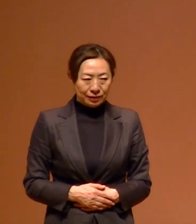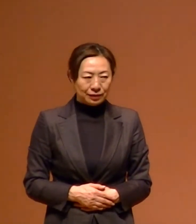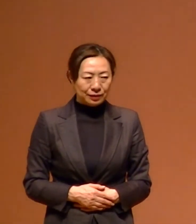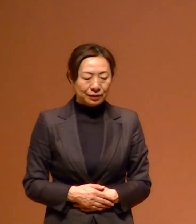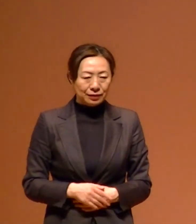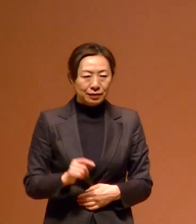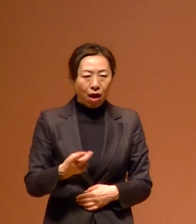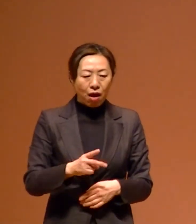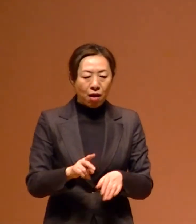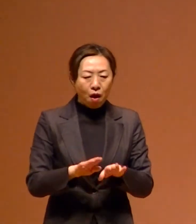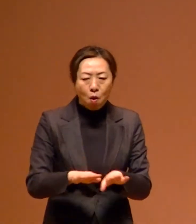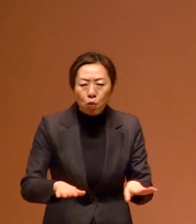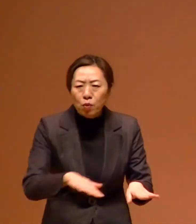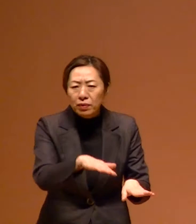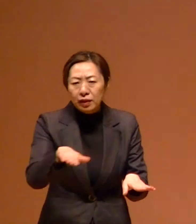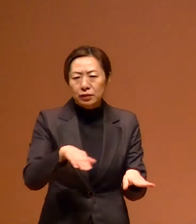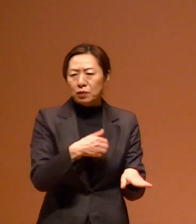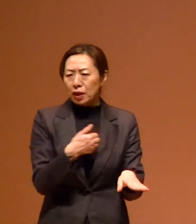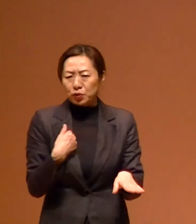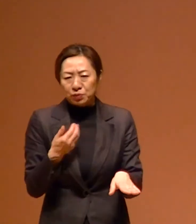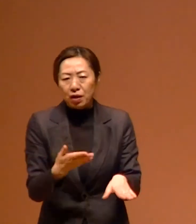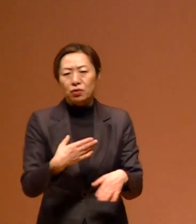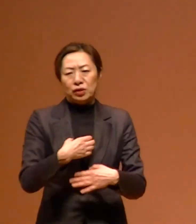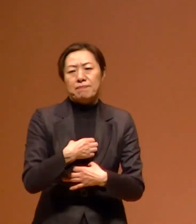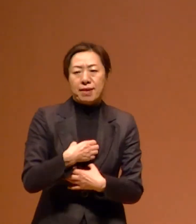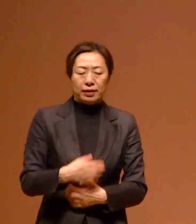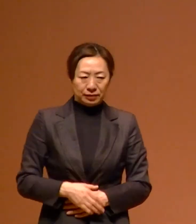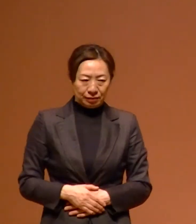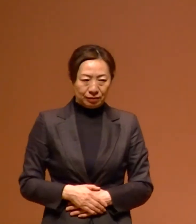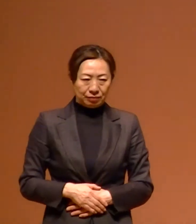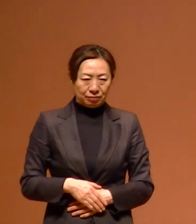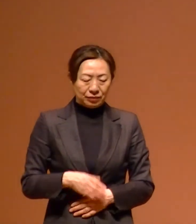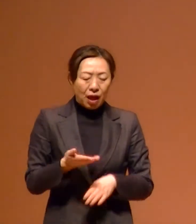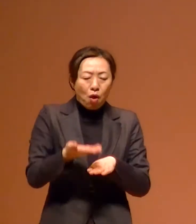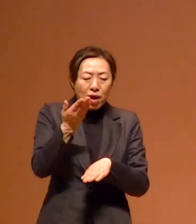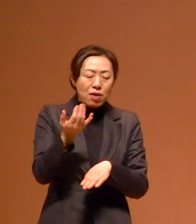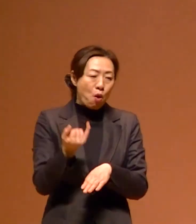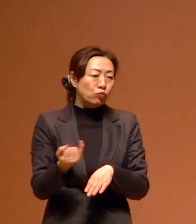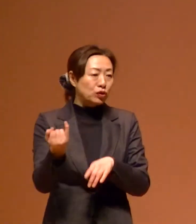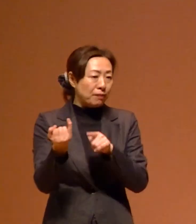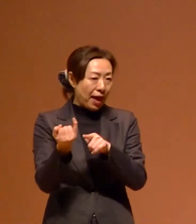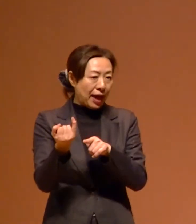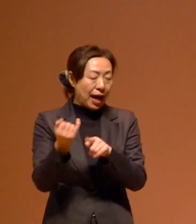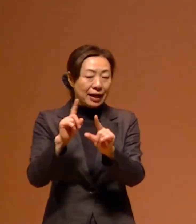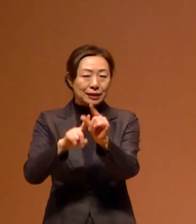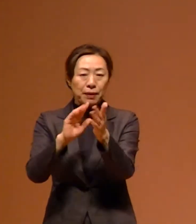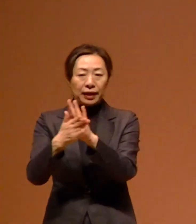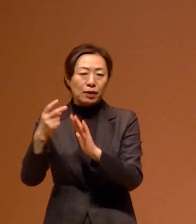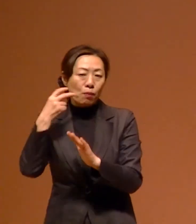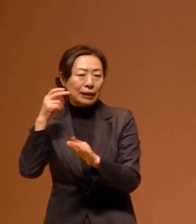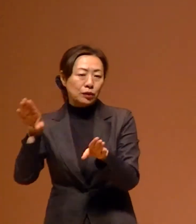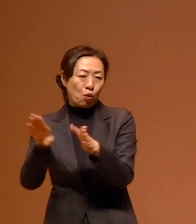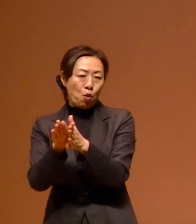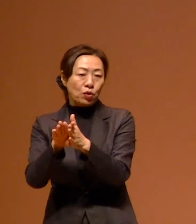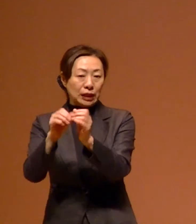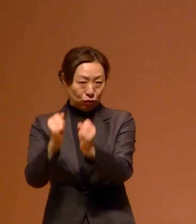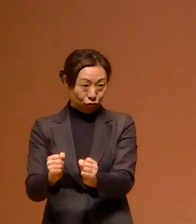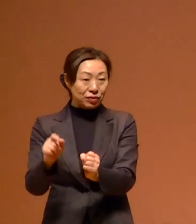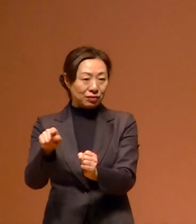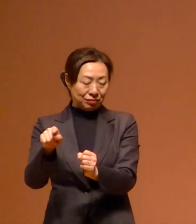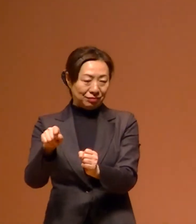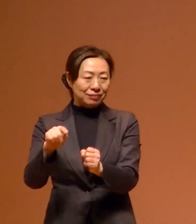この子供たちが心配になってるんですよ。一番上の娘がこの千葉県の松戸にいるんで、